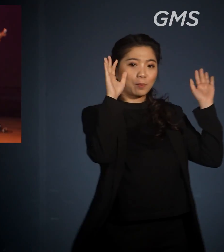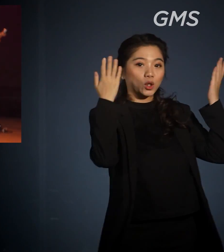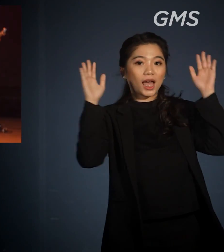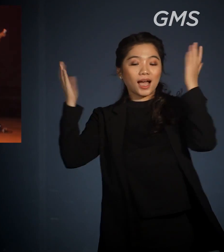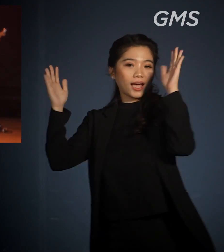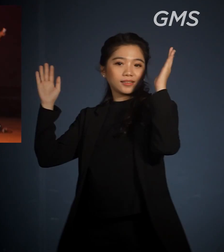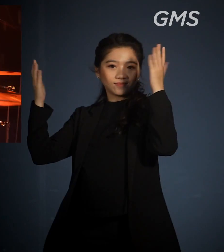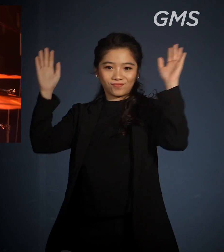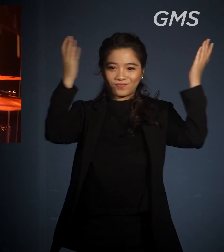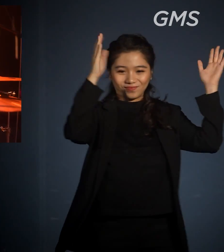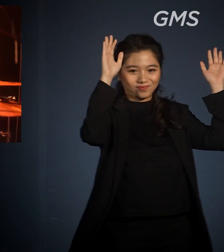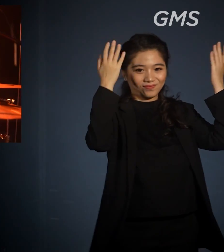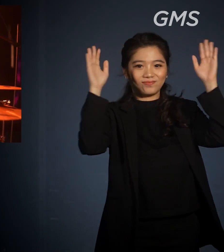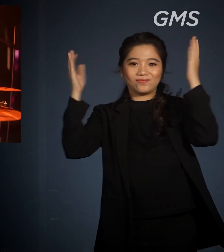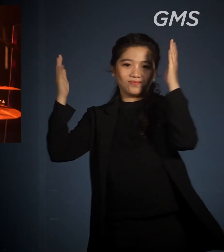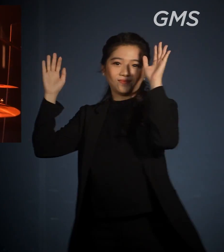bertepuk tangan.